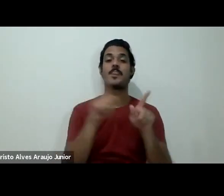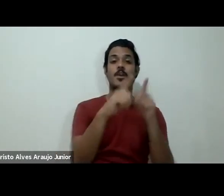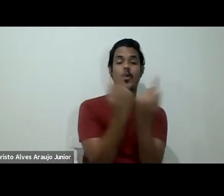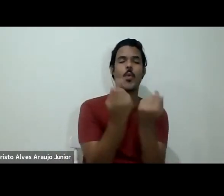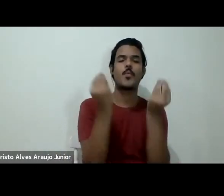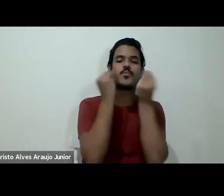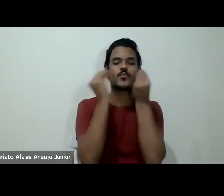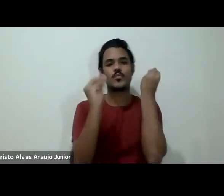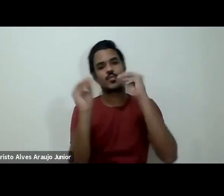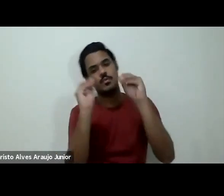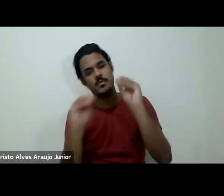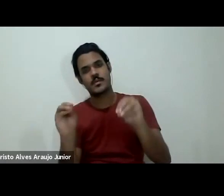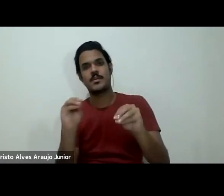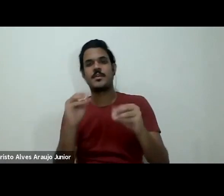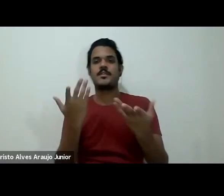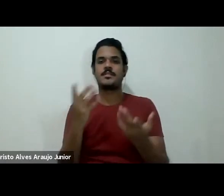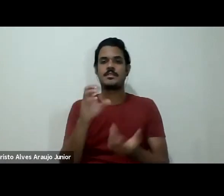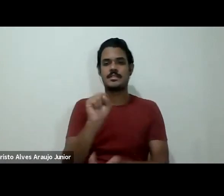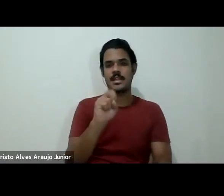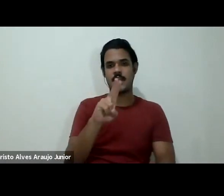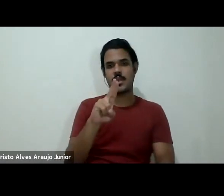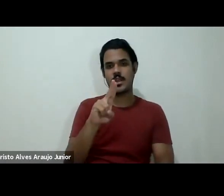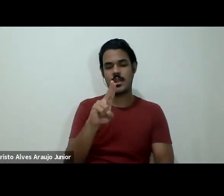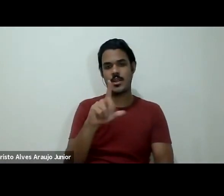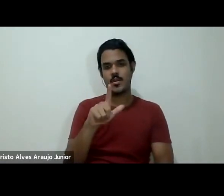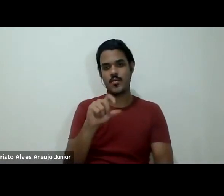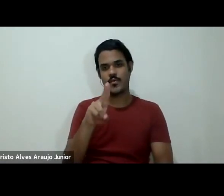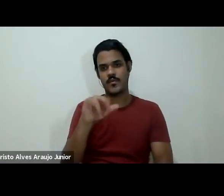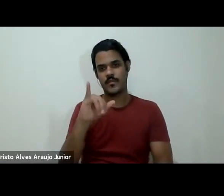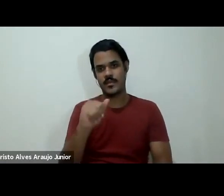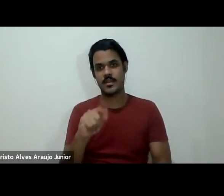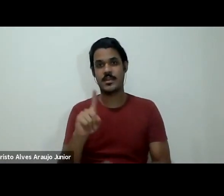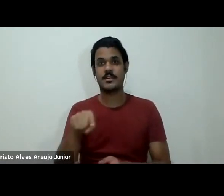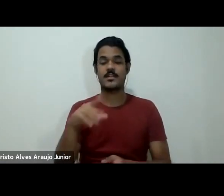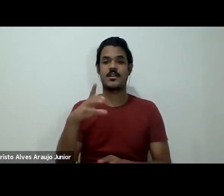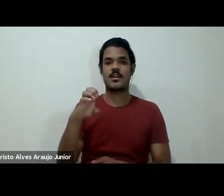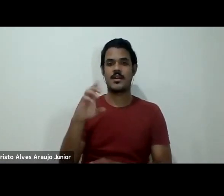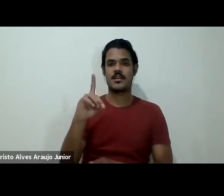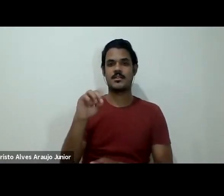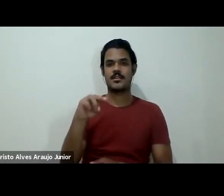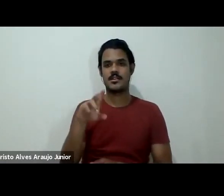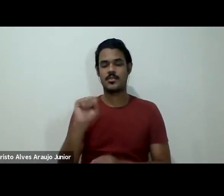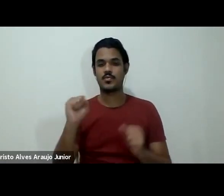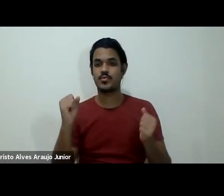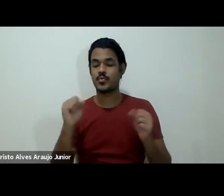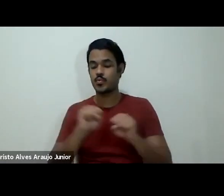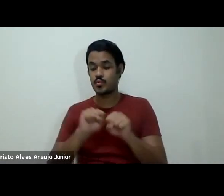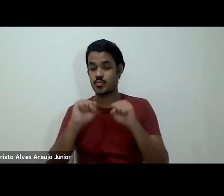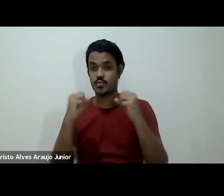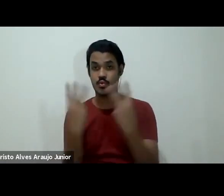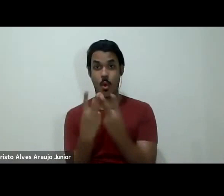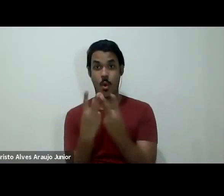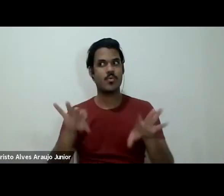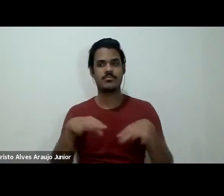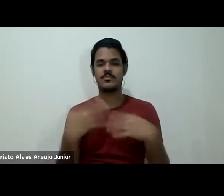todos. Lindes, Dinilson sempre show. Deise Medina, Erlane Rosa, parabéns a toda a equipe de acessibilidade,